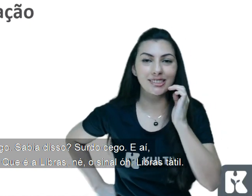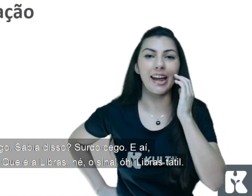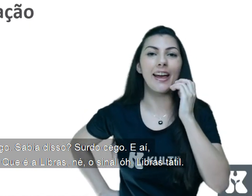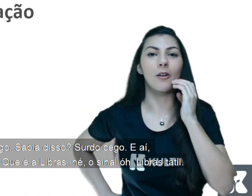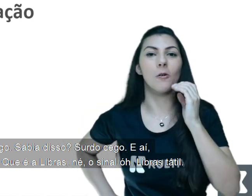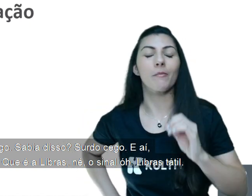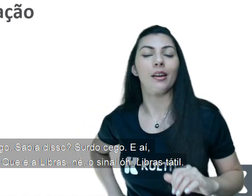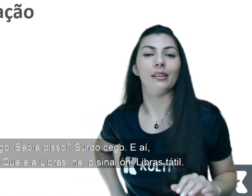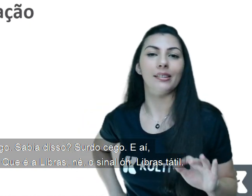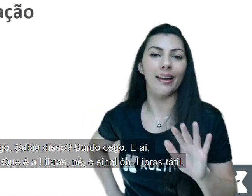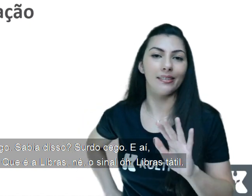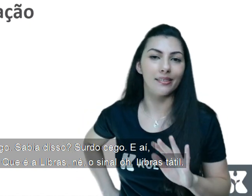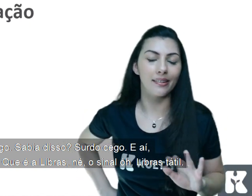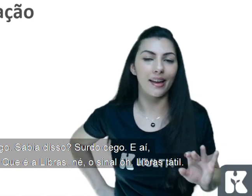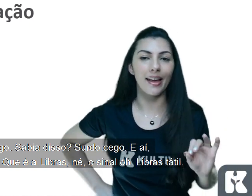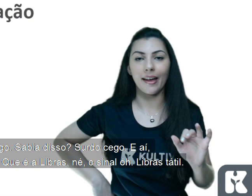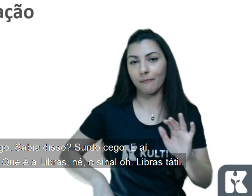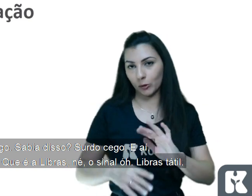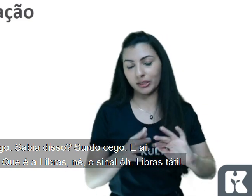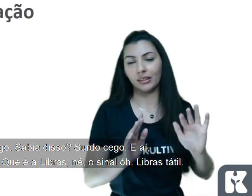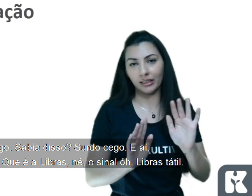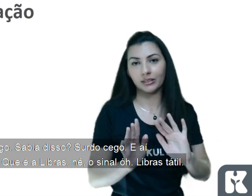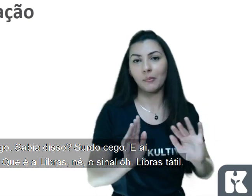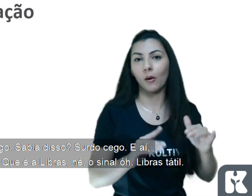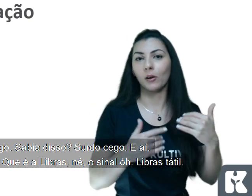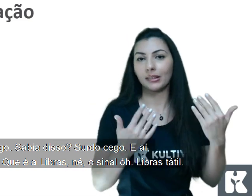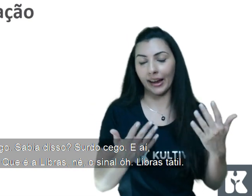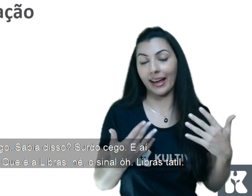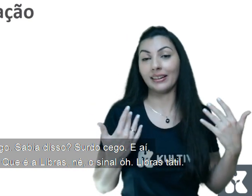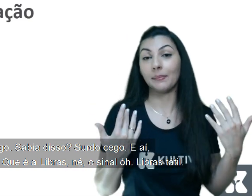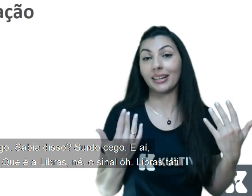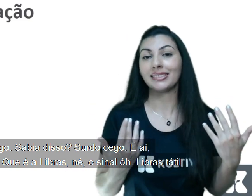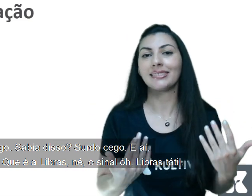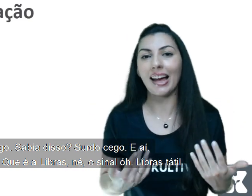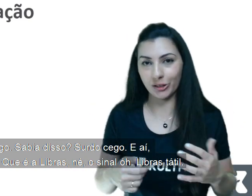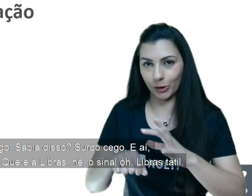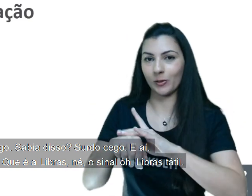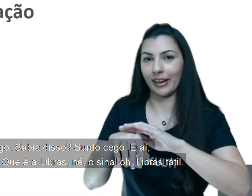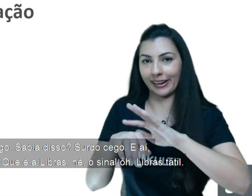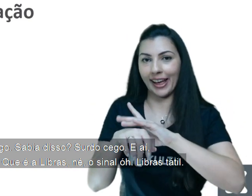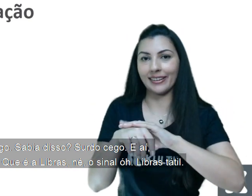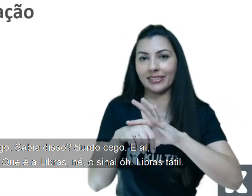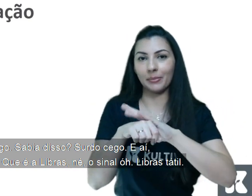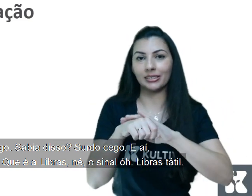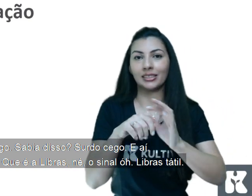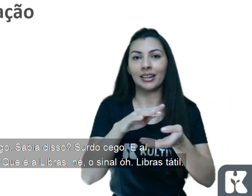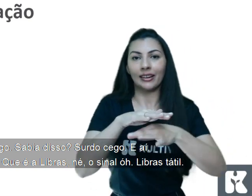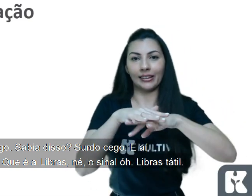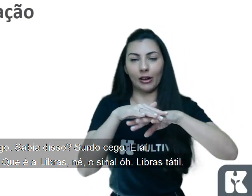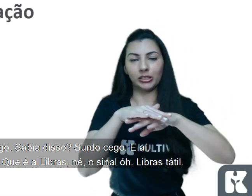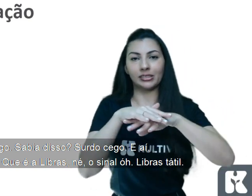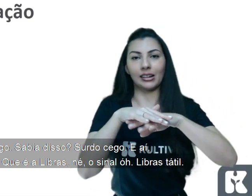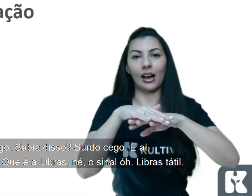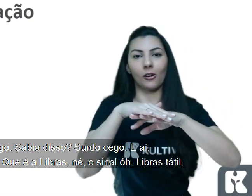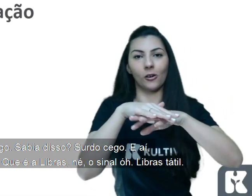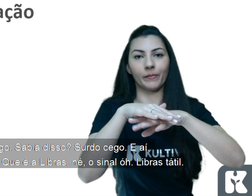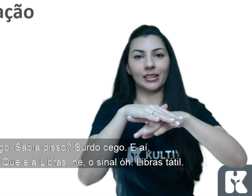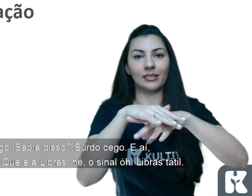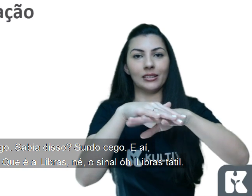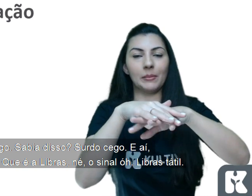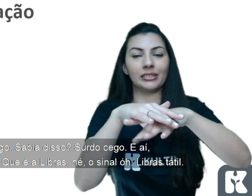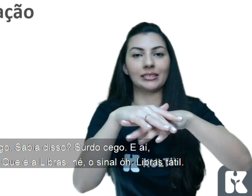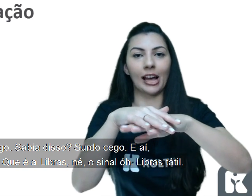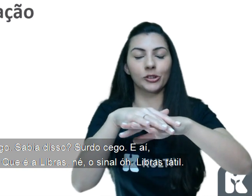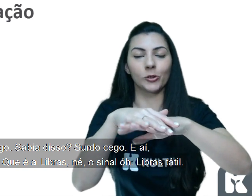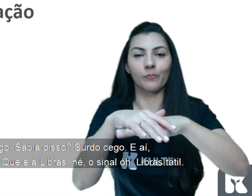Surdo cego. E aí utiliza-se uma outra, a Libras tátil, né? Que é a Libra, né? O sinal,